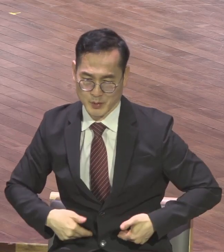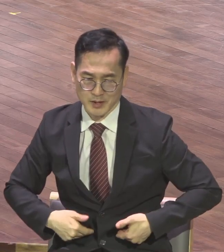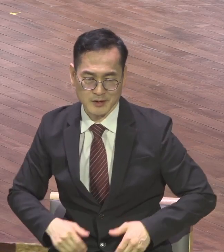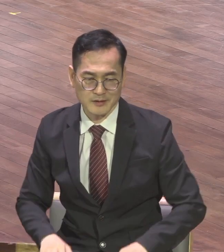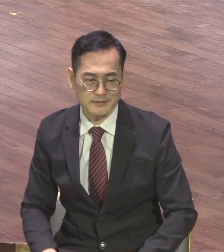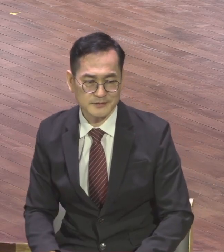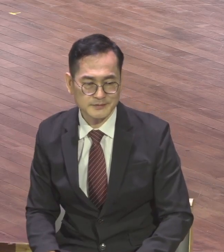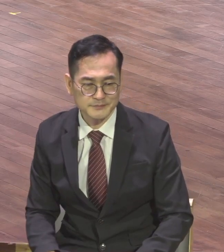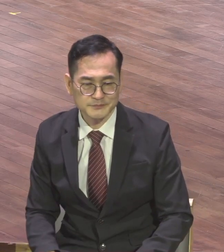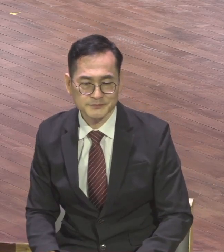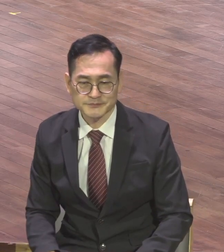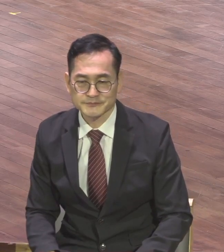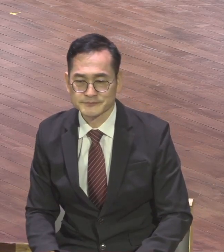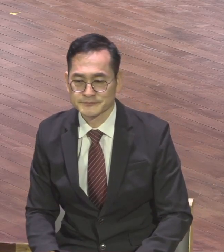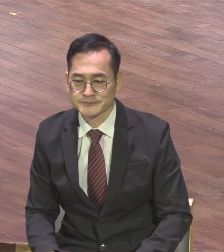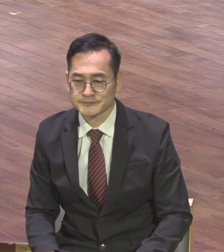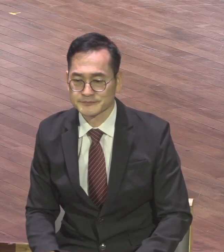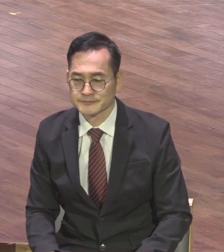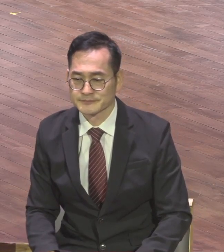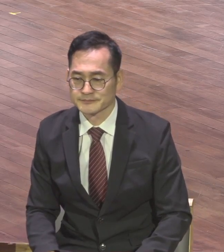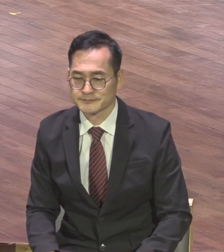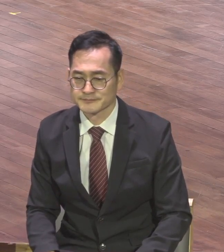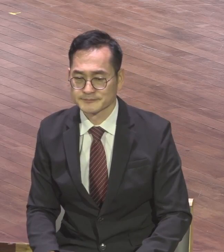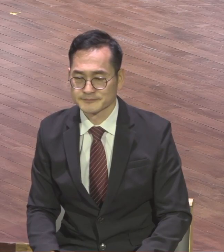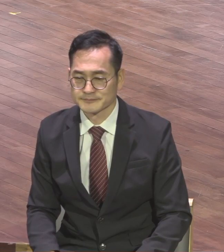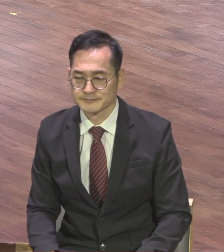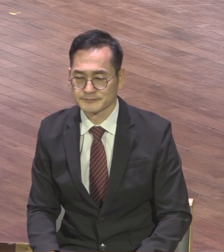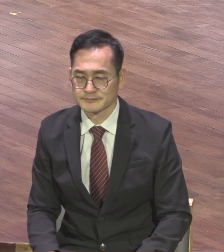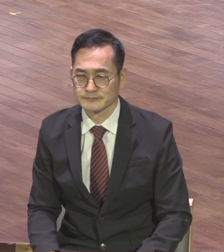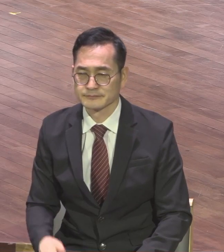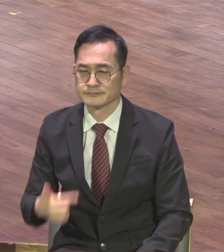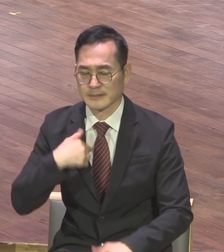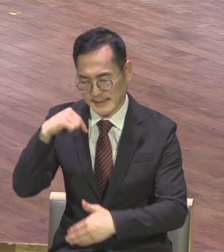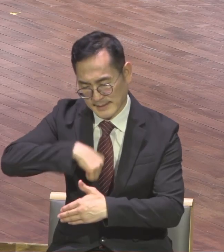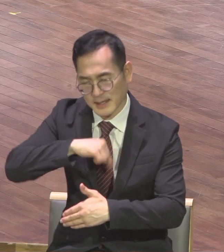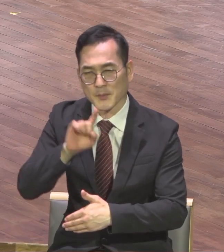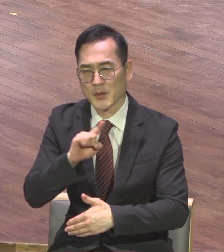삼았냐 이것이 내 손이냐 아니냐